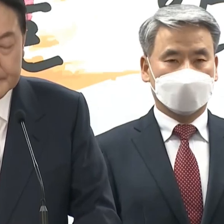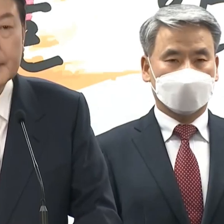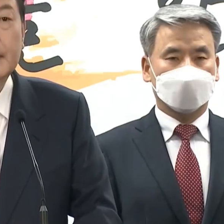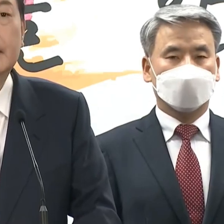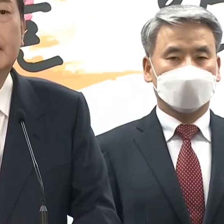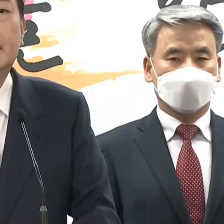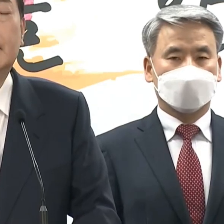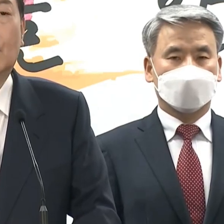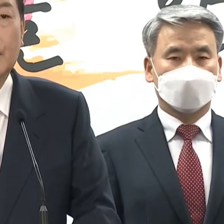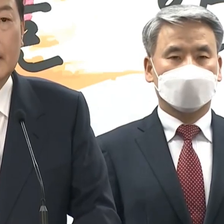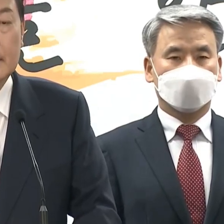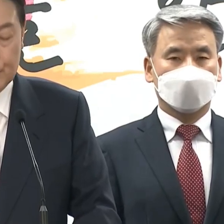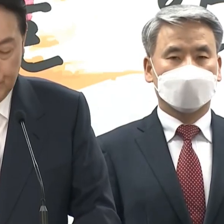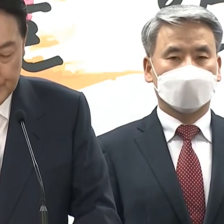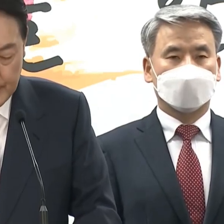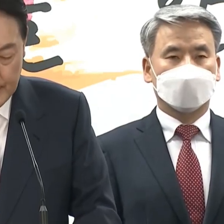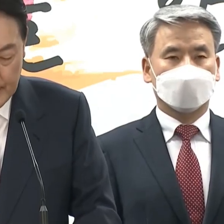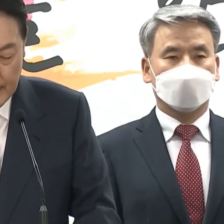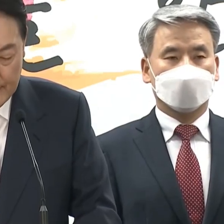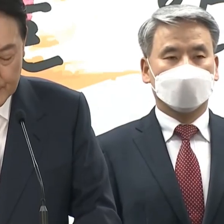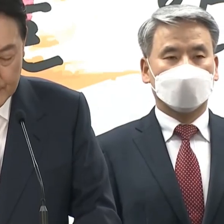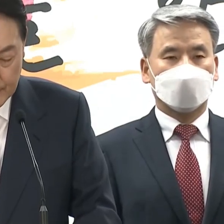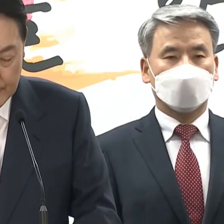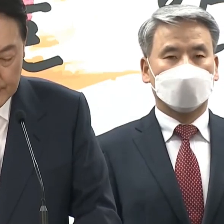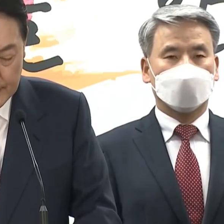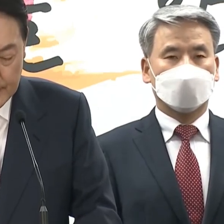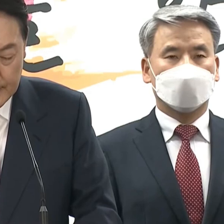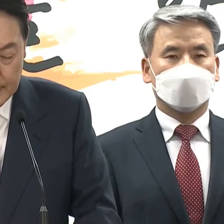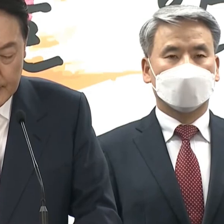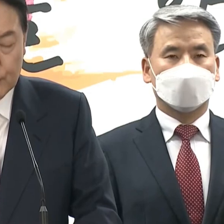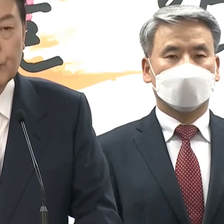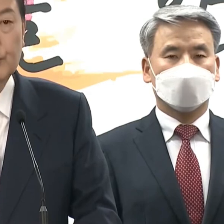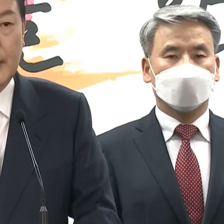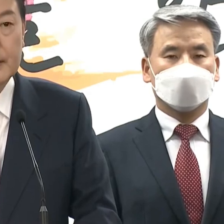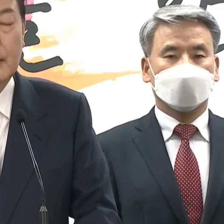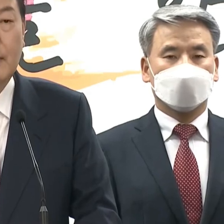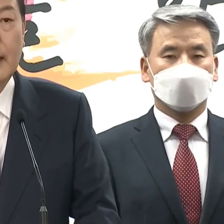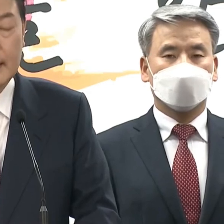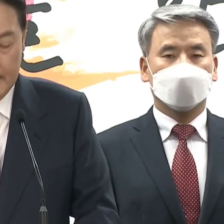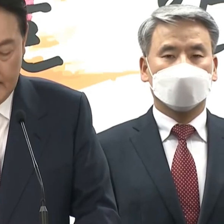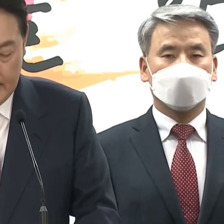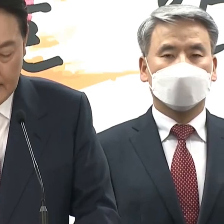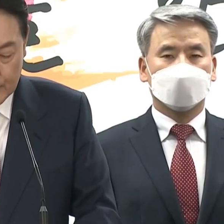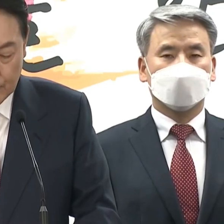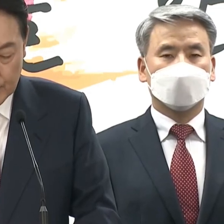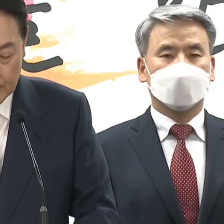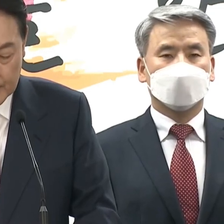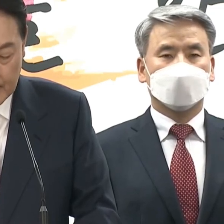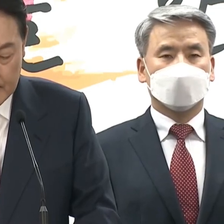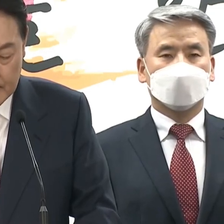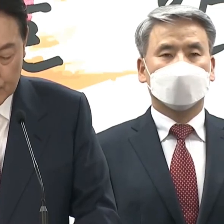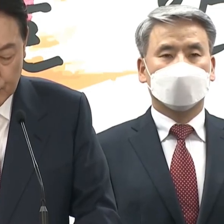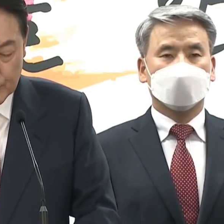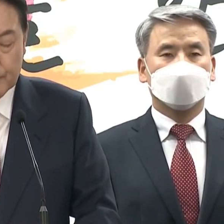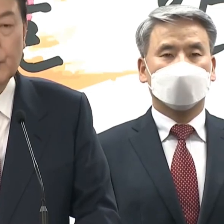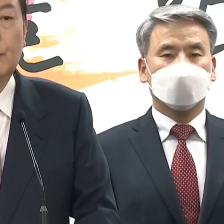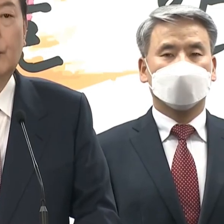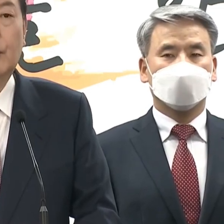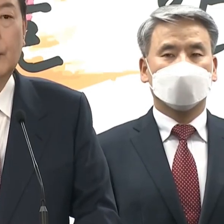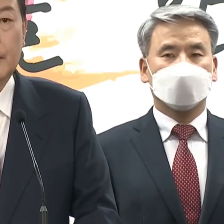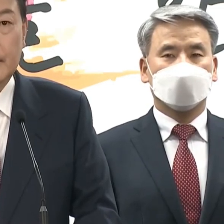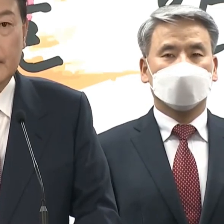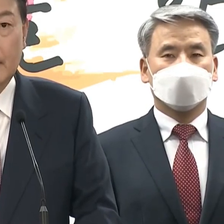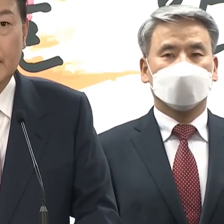만큼 공약을 충실히 이행하면서 인구 대책과 가족 정책을